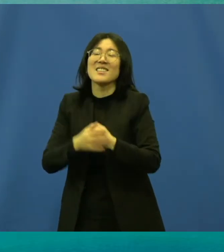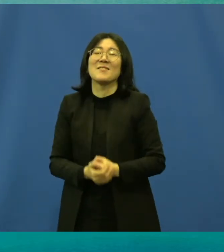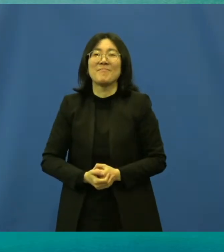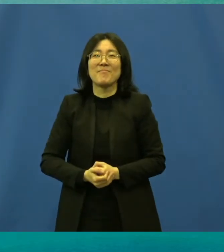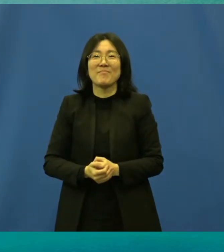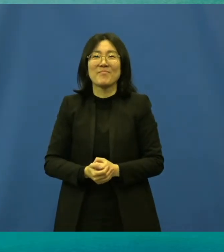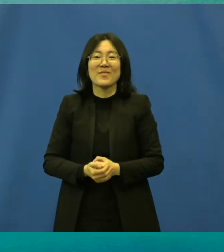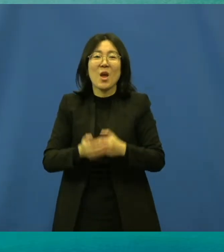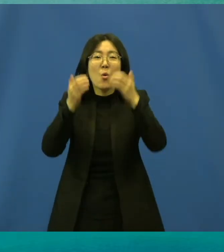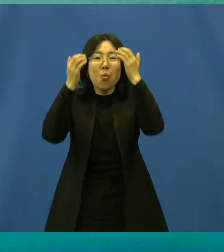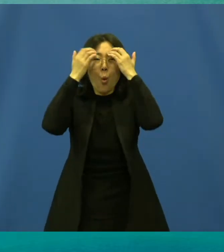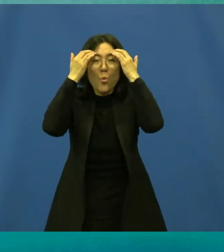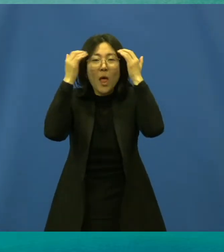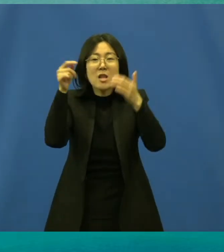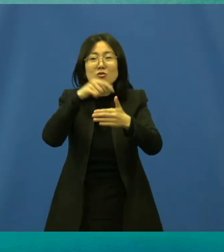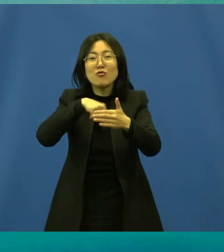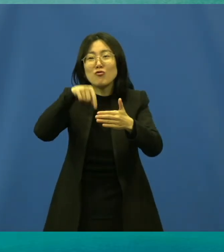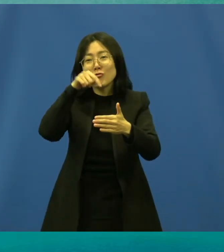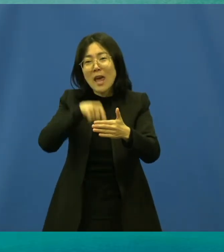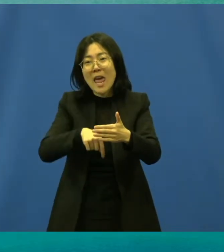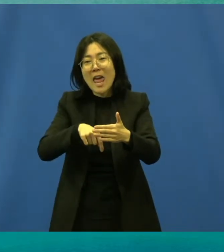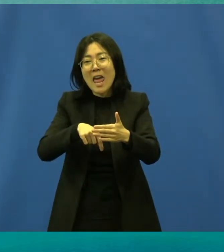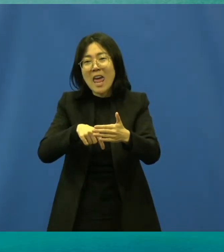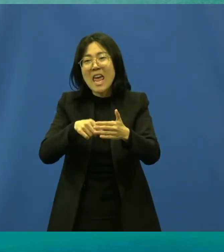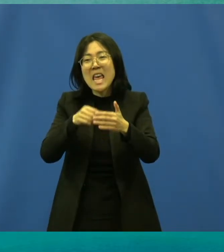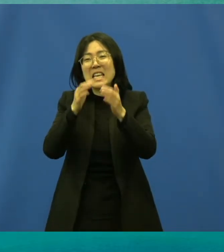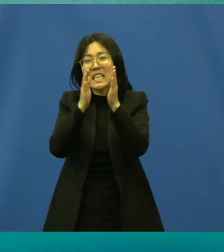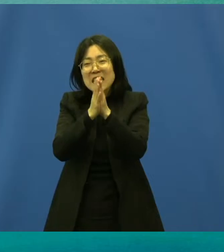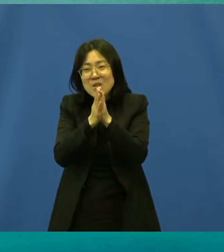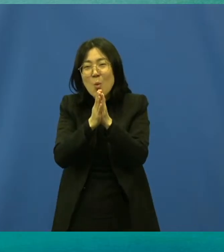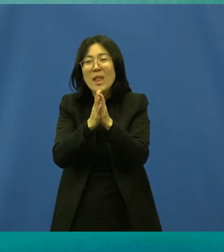고난 중에 기도했다는 거예요. 고난으로 말미암아.